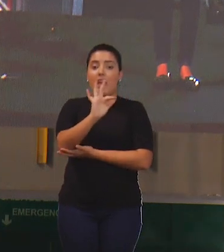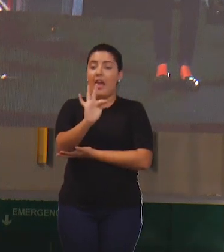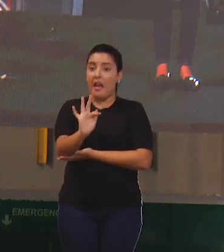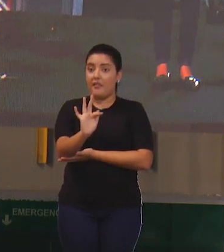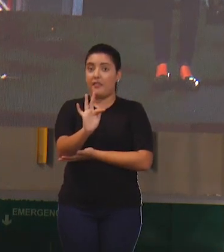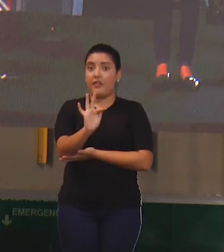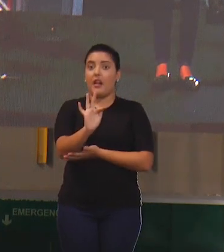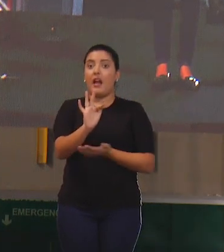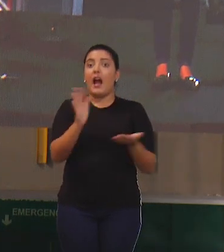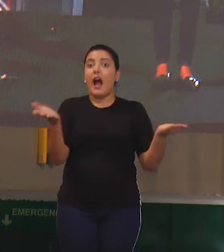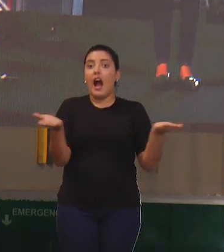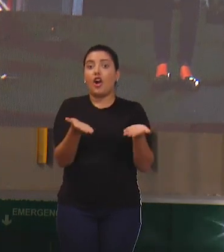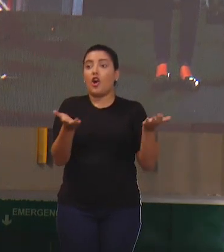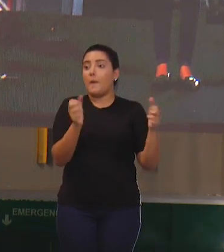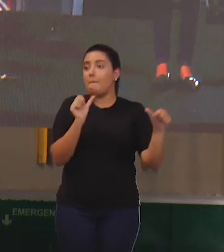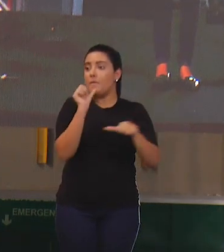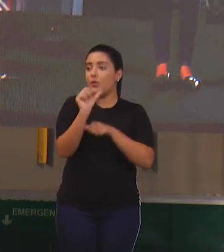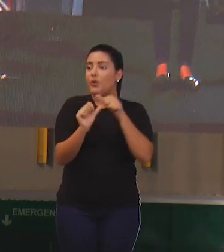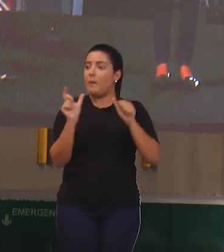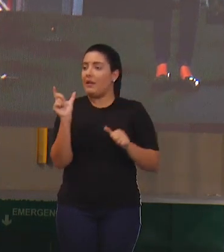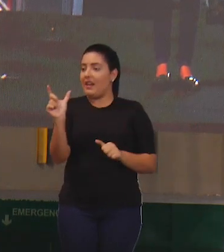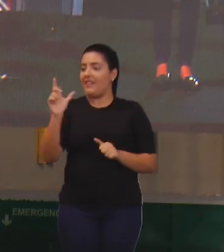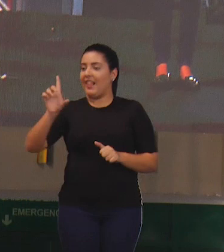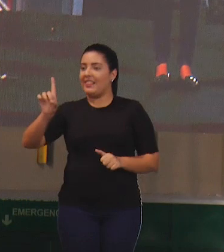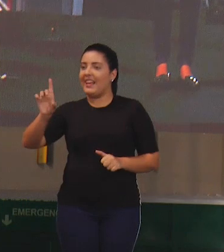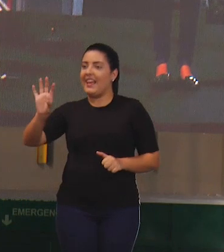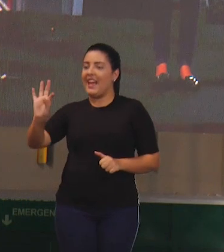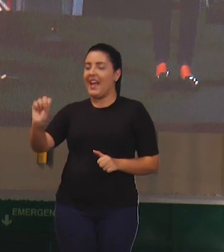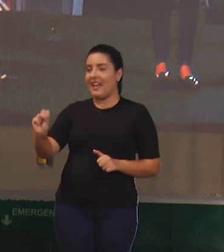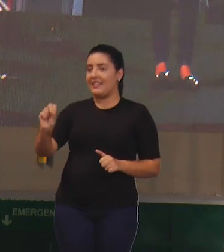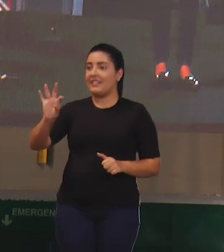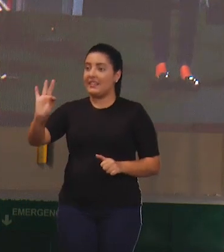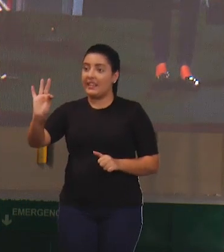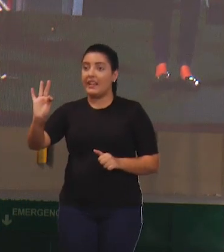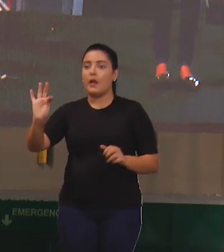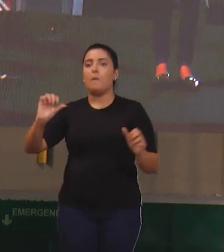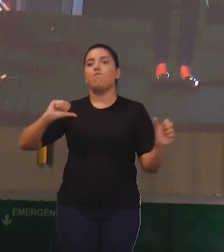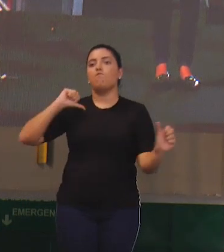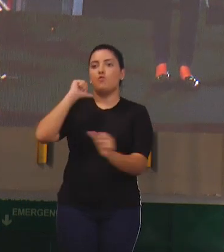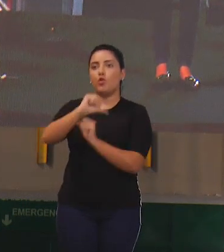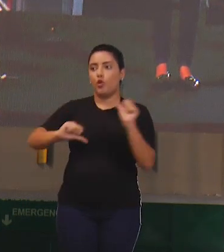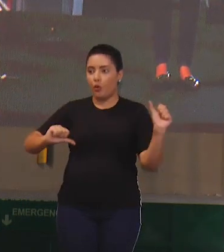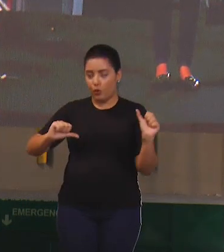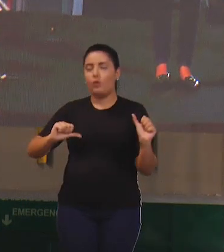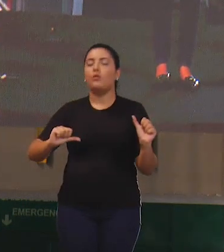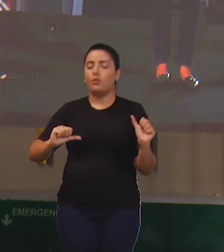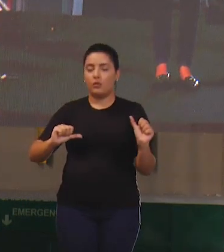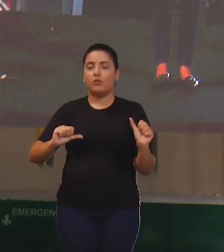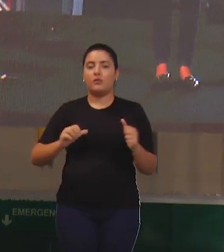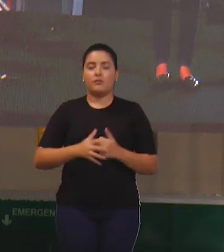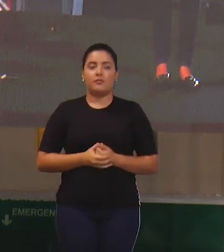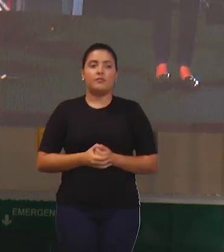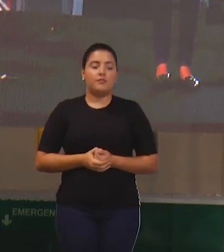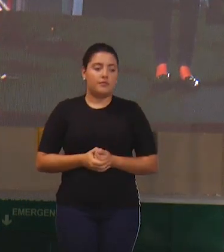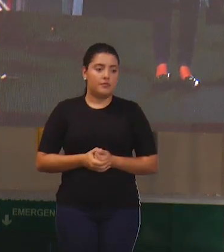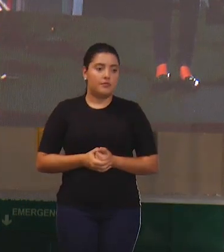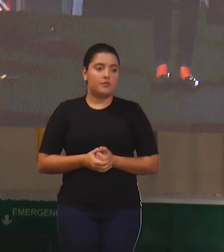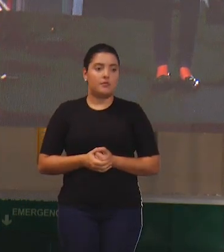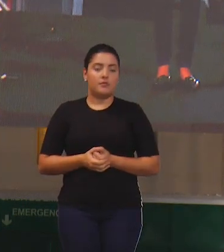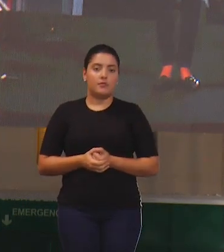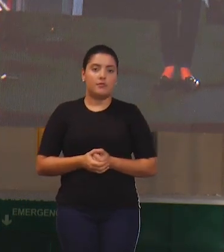Muito bem, obrigado, viu? Pela informação. É evoluindo mesmo, a aprendizagem é idas e vindas aqui,